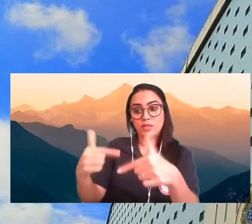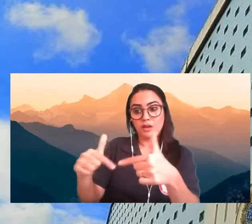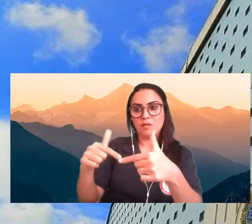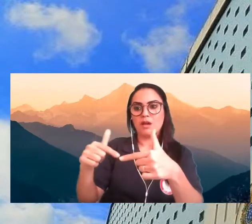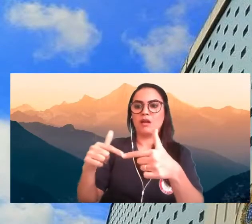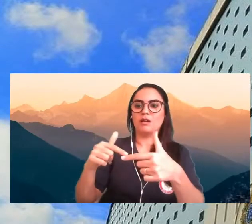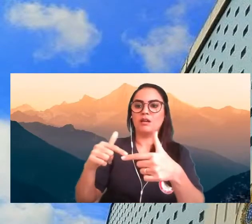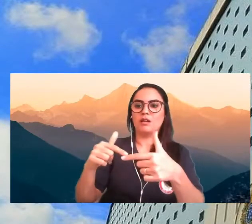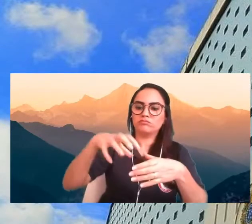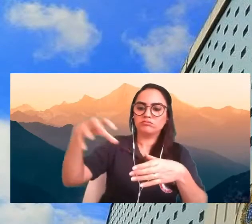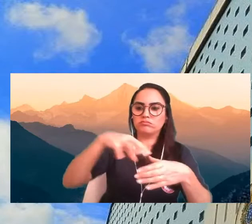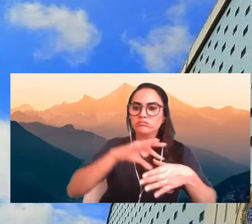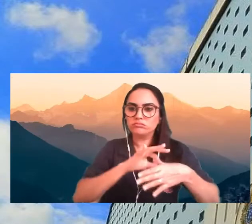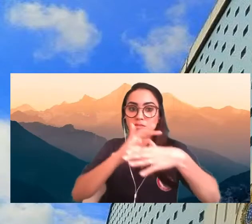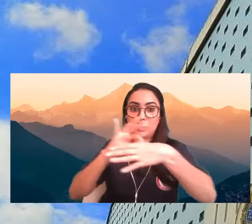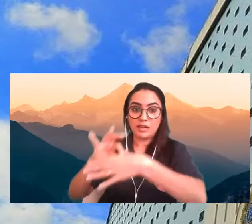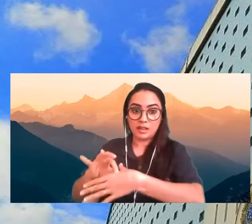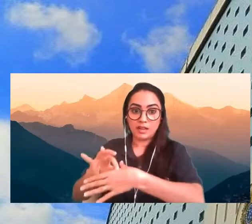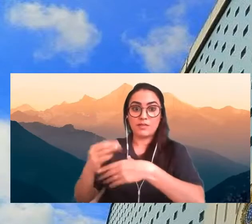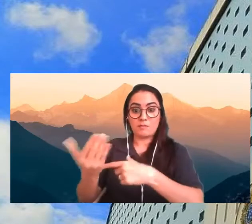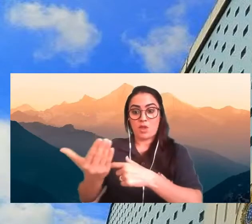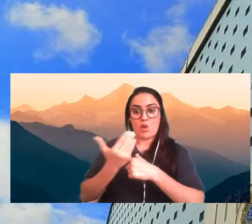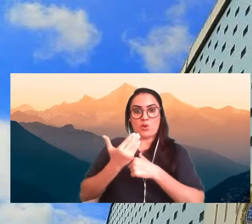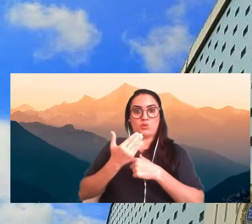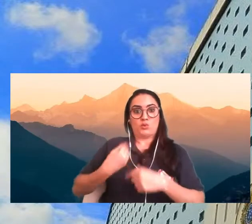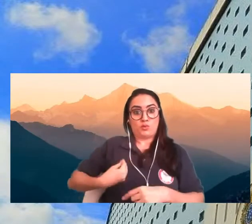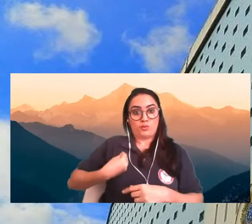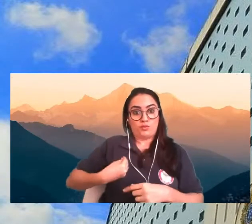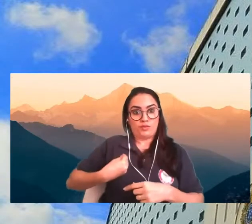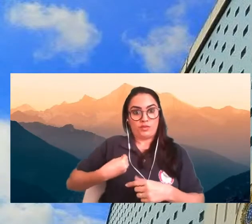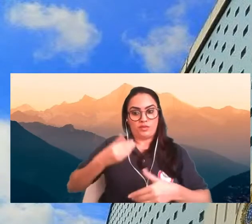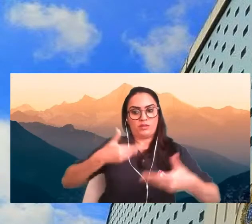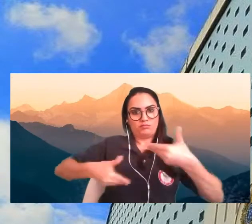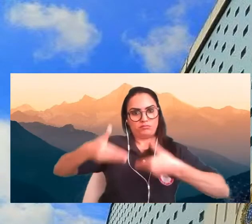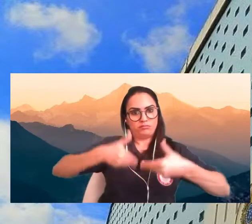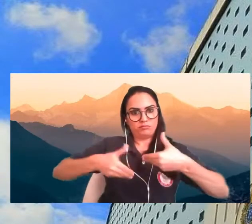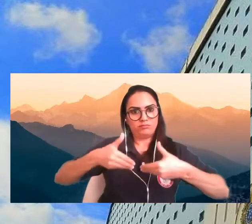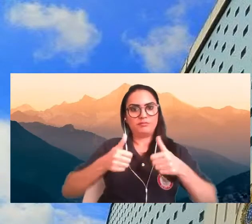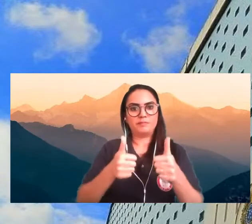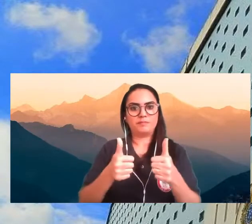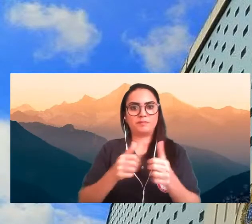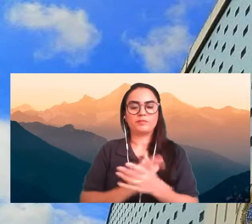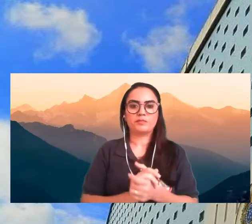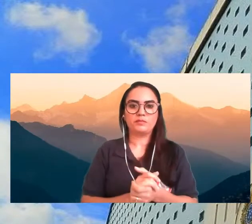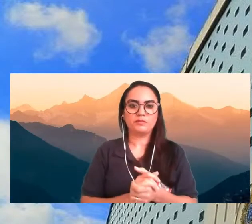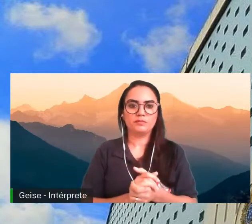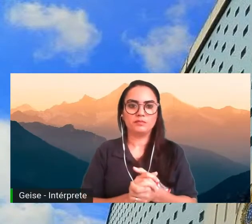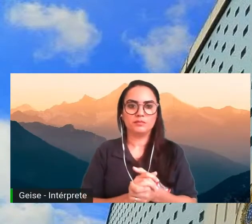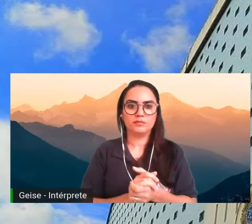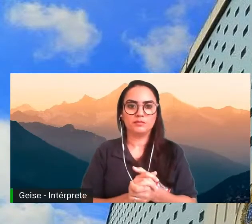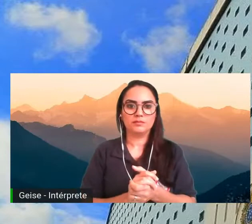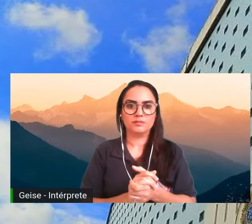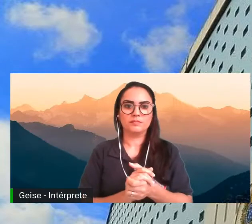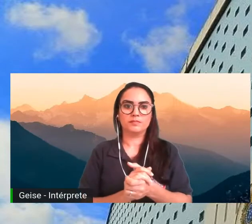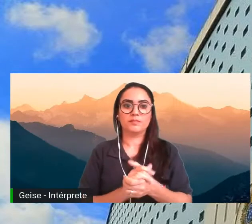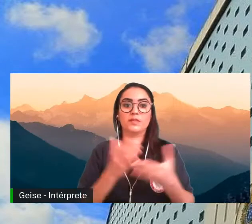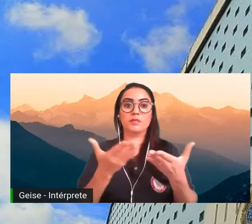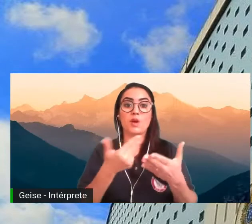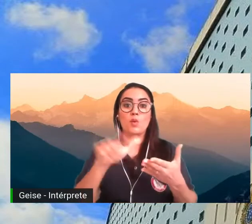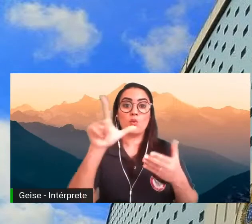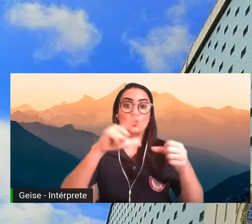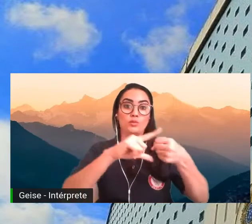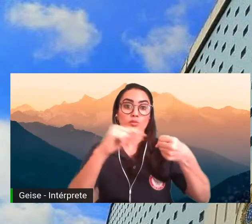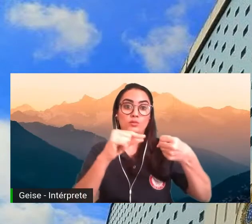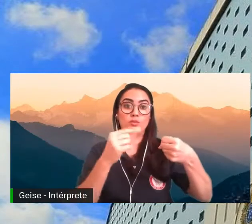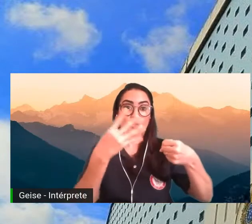mantendo o isolamento social. O quarto inciso fala da centralidade do trabalho assumido como princípio educativo. Nós escrevemos,